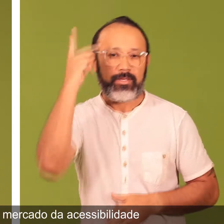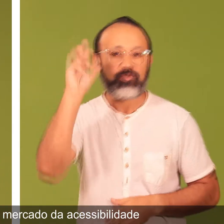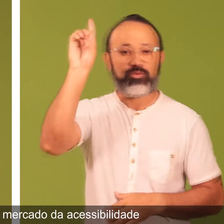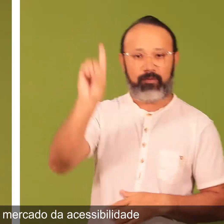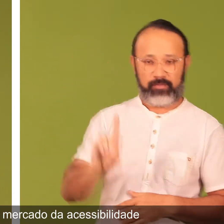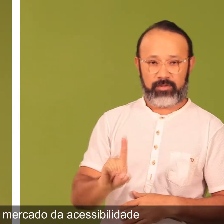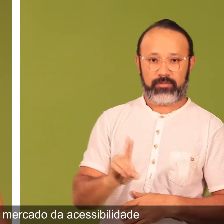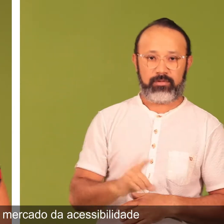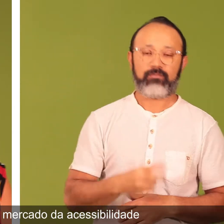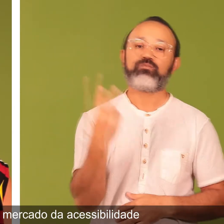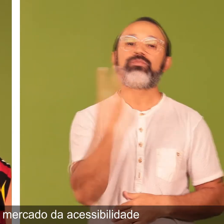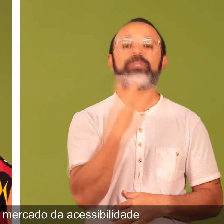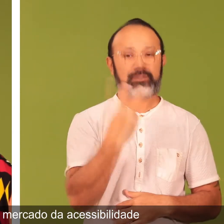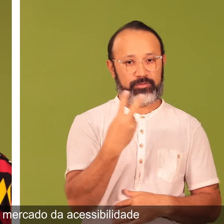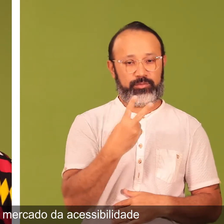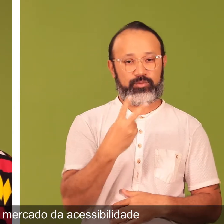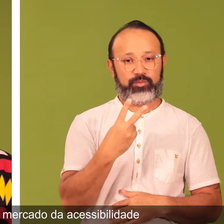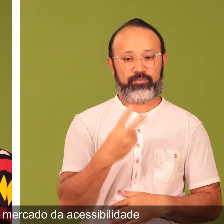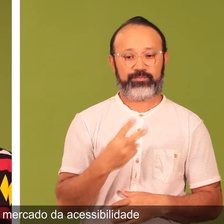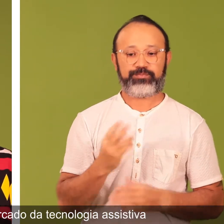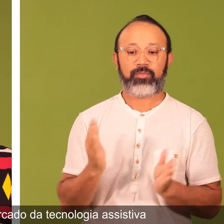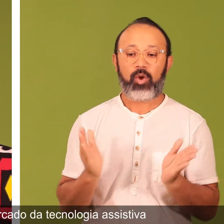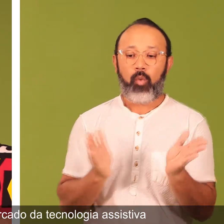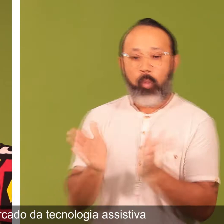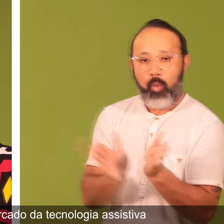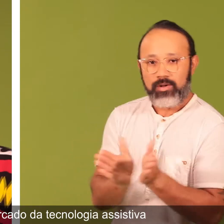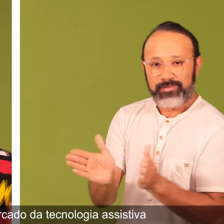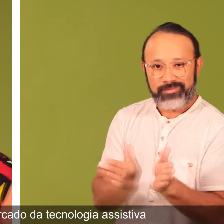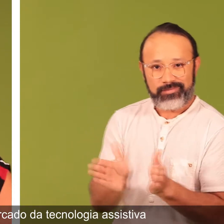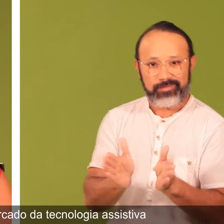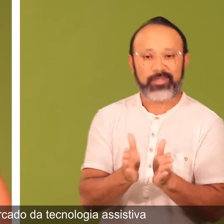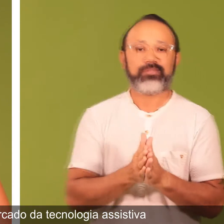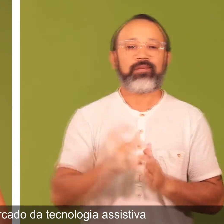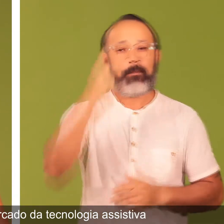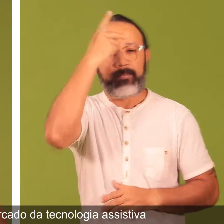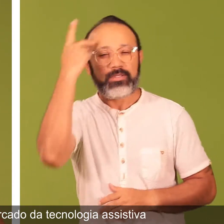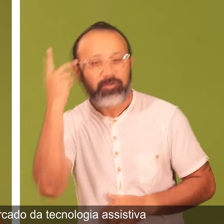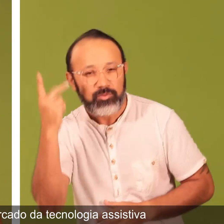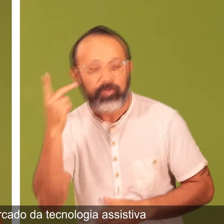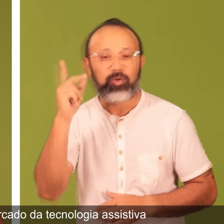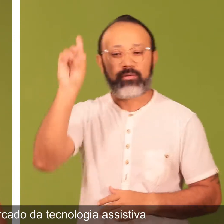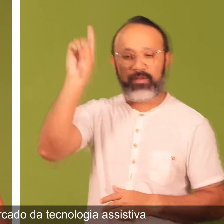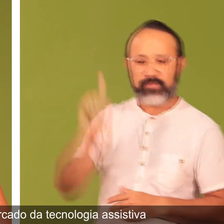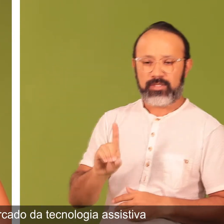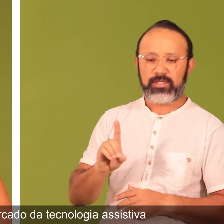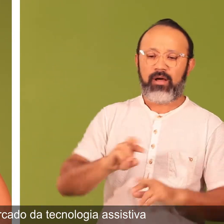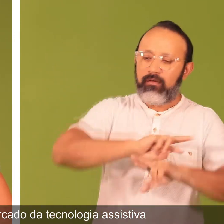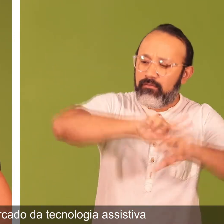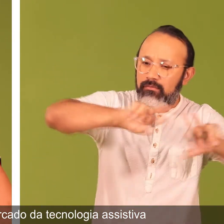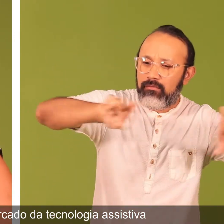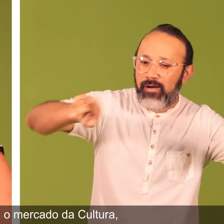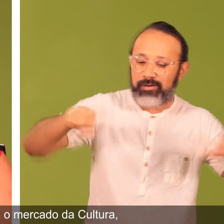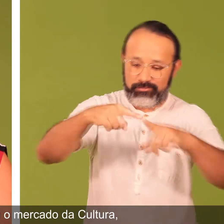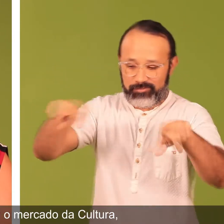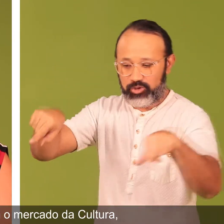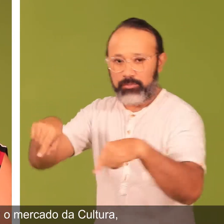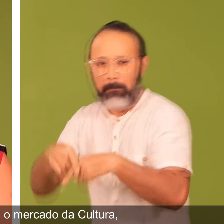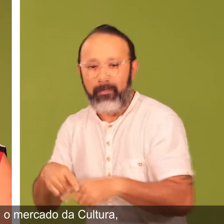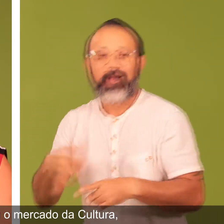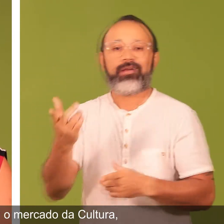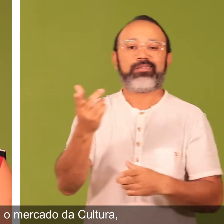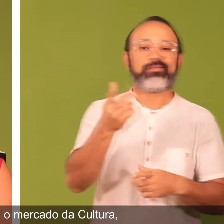e se enquadrando no mercado da sensibilidade em específico no mercado da tecnologia assistiva